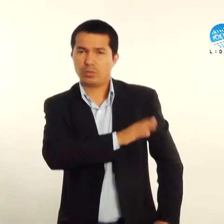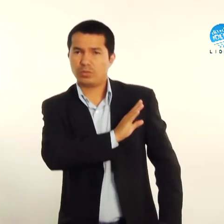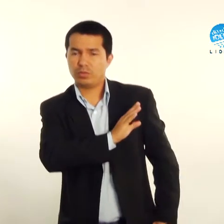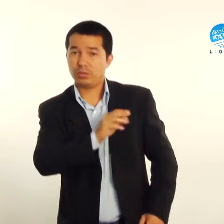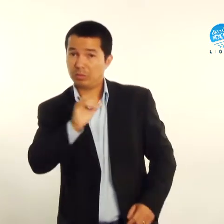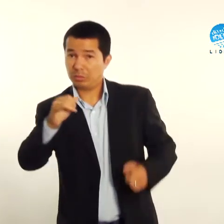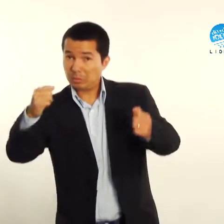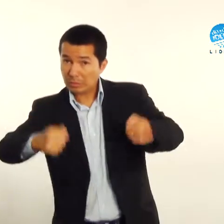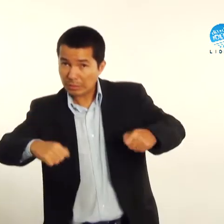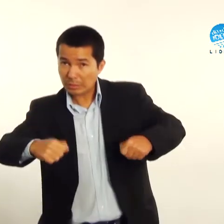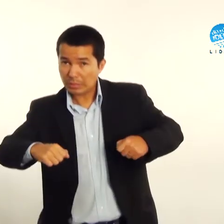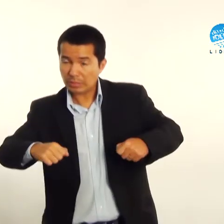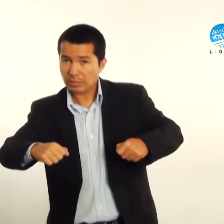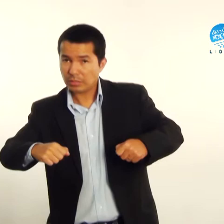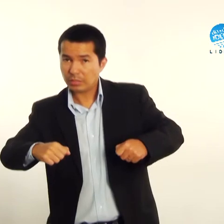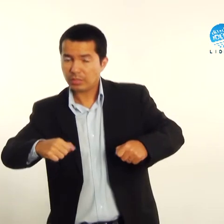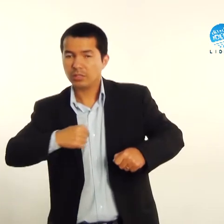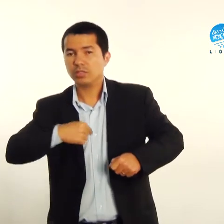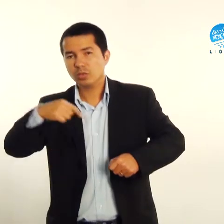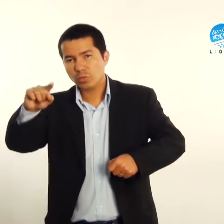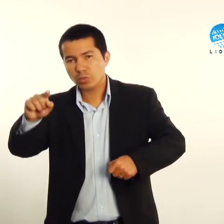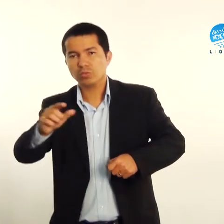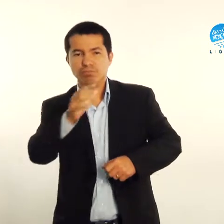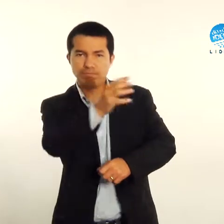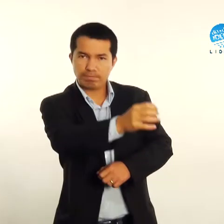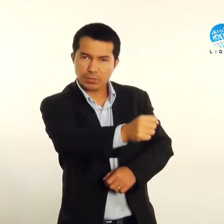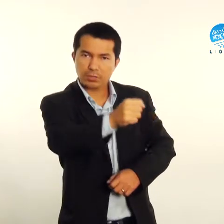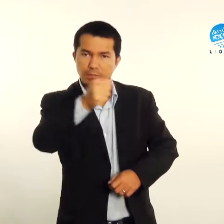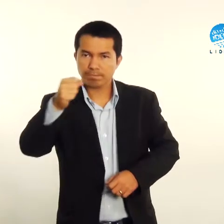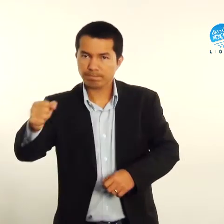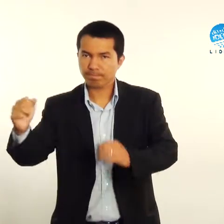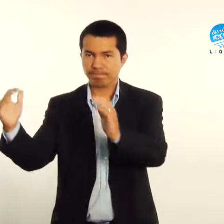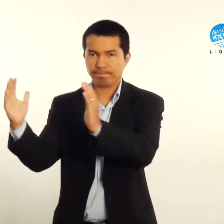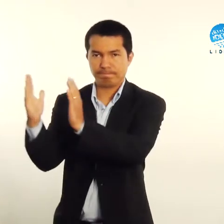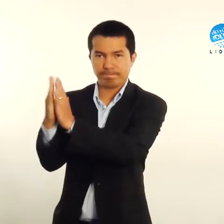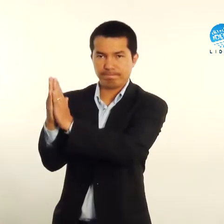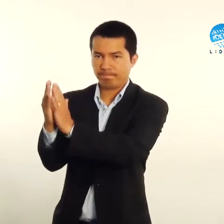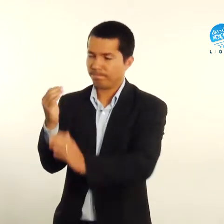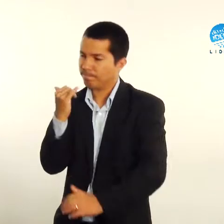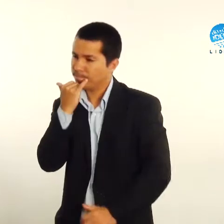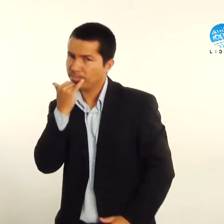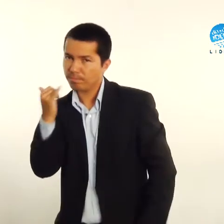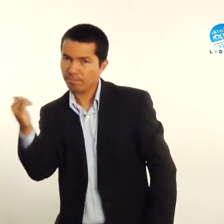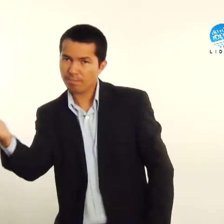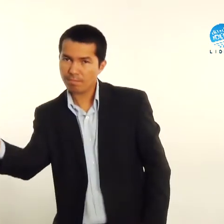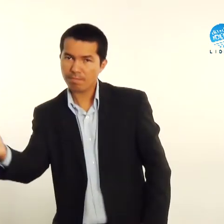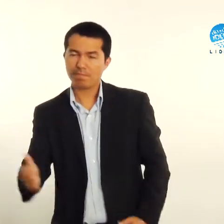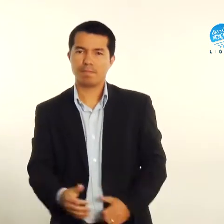coração. Se for preciso te colocar na frente de alguém para você pedir perdão, eu vou fazer